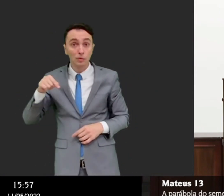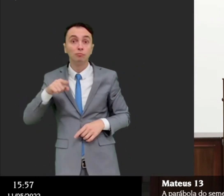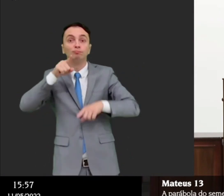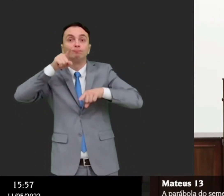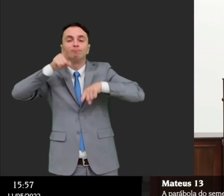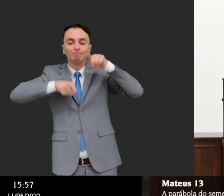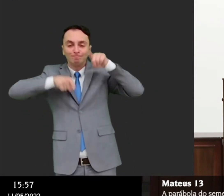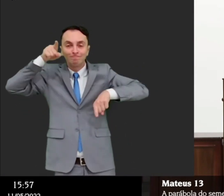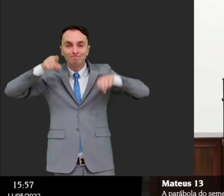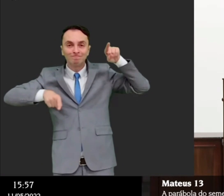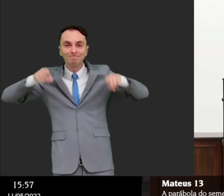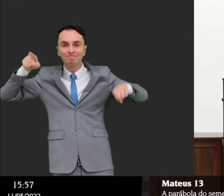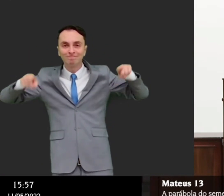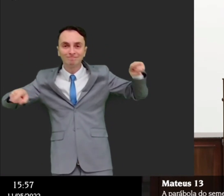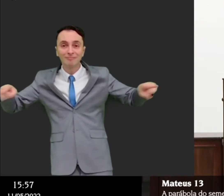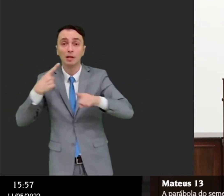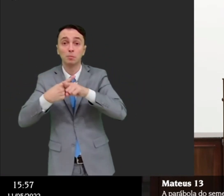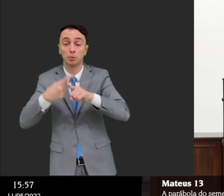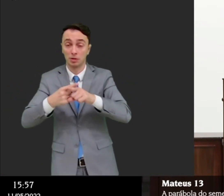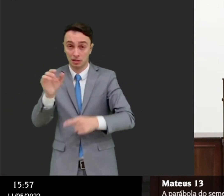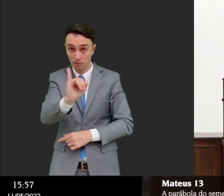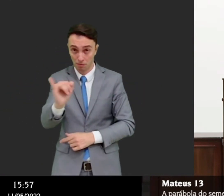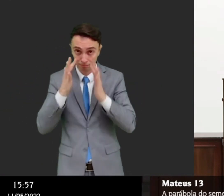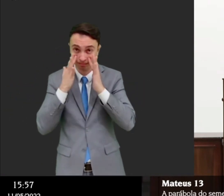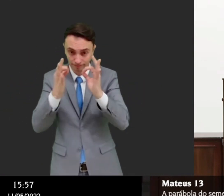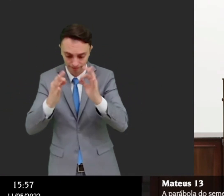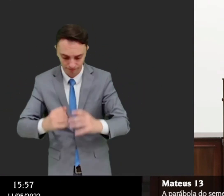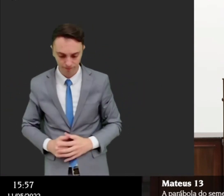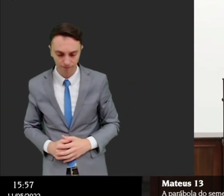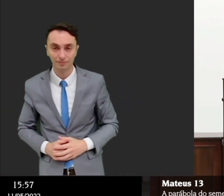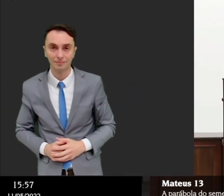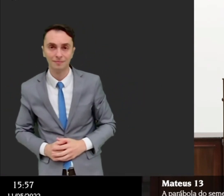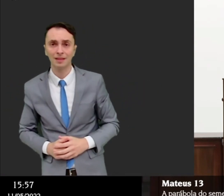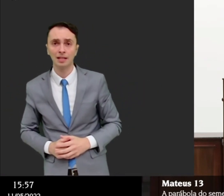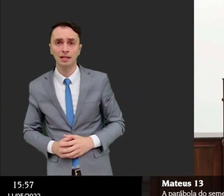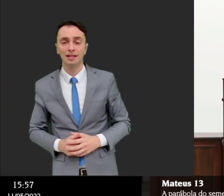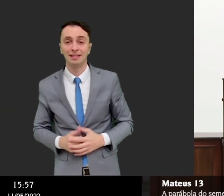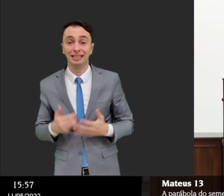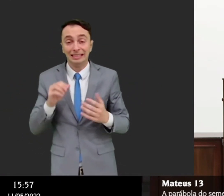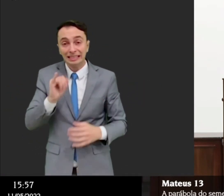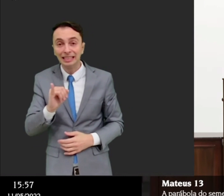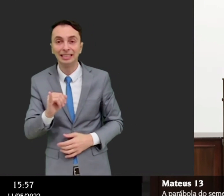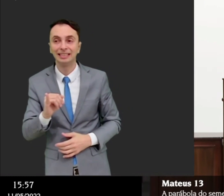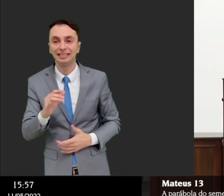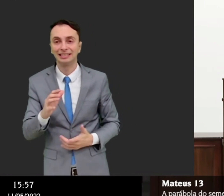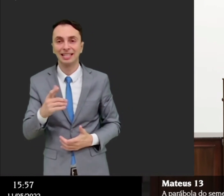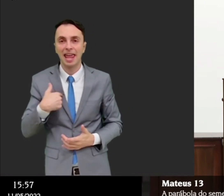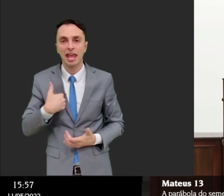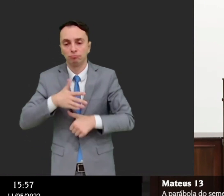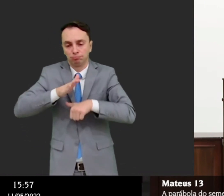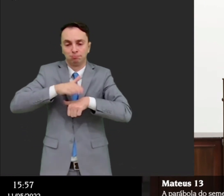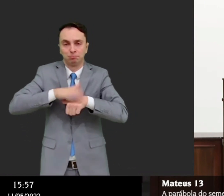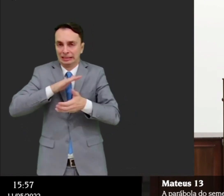repartir. Porque, irmão, uma coisa é isso: quando a gente não consegue produzir, mas outro produz